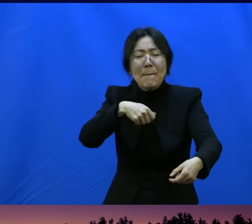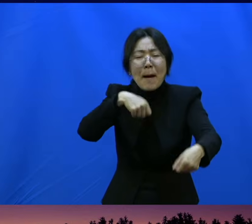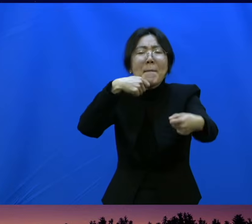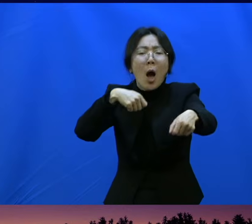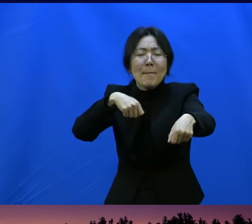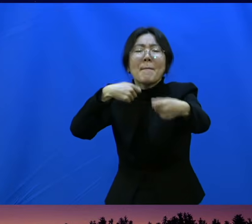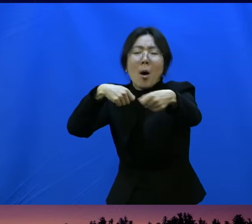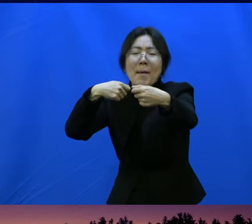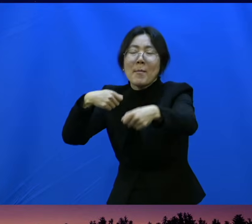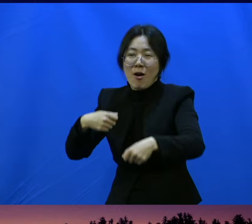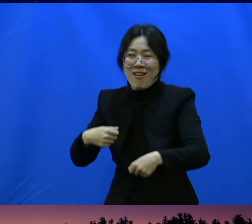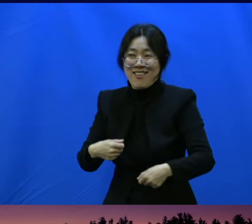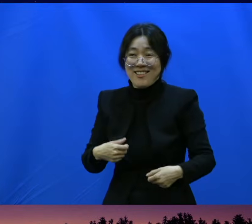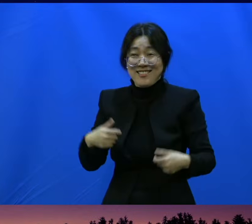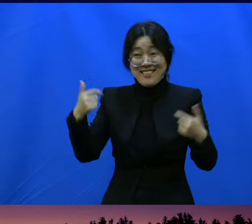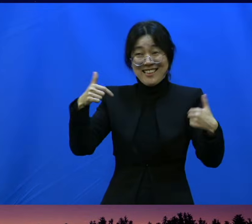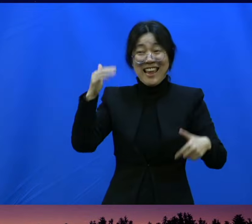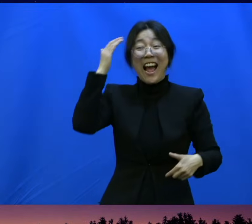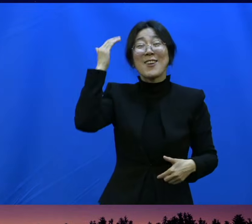어디든지 받아주는 거. 예.